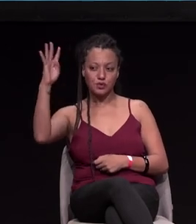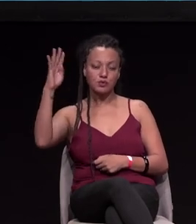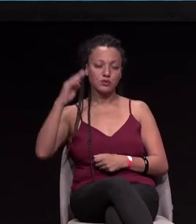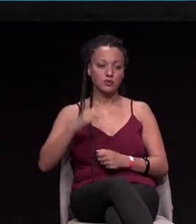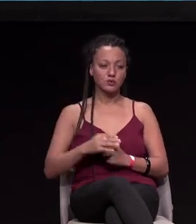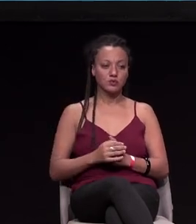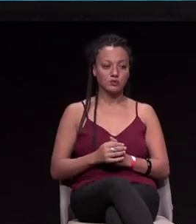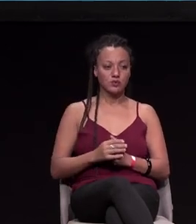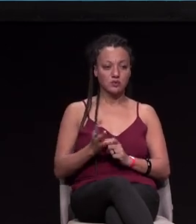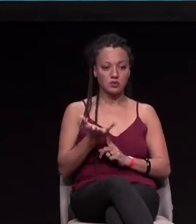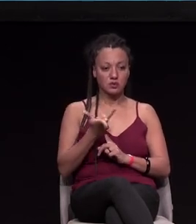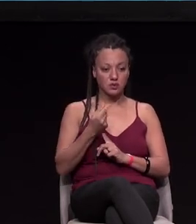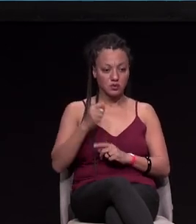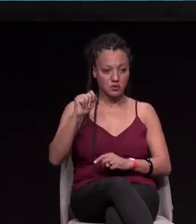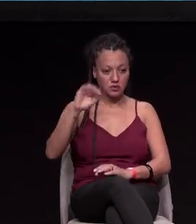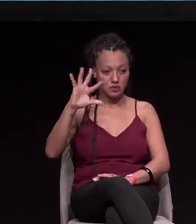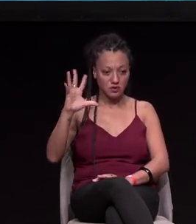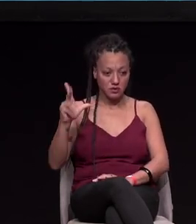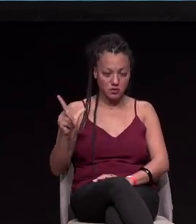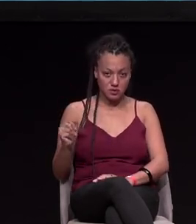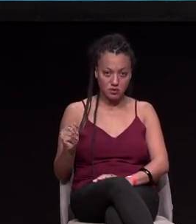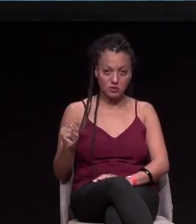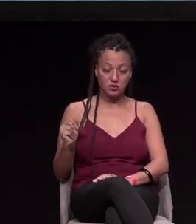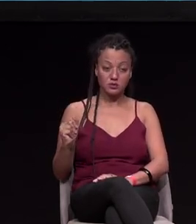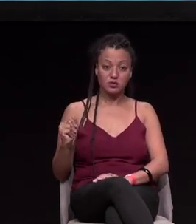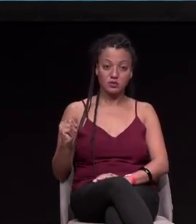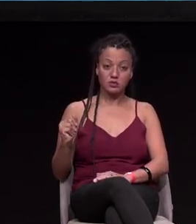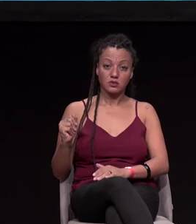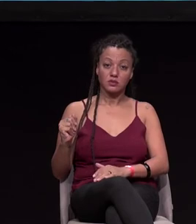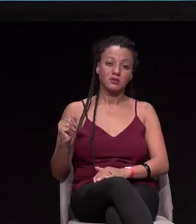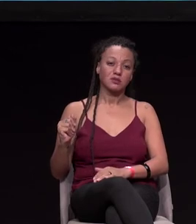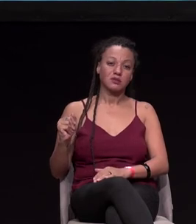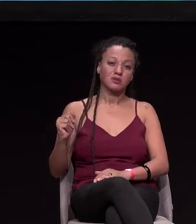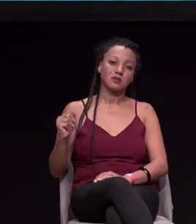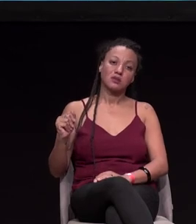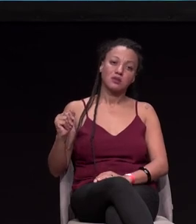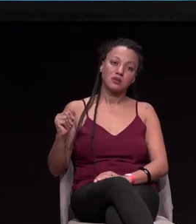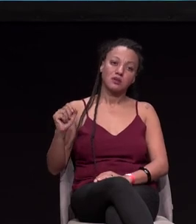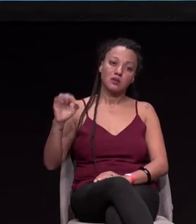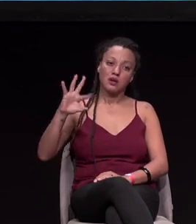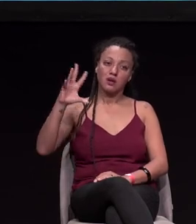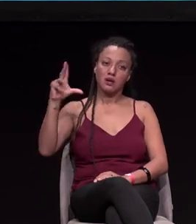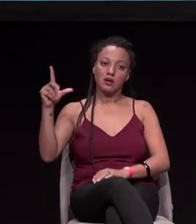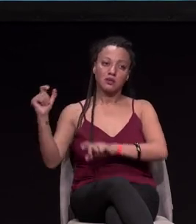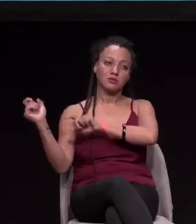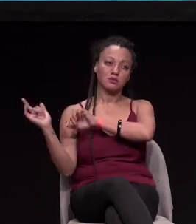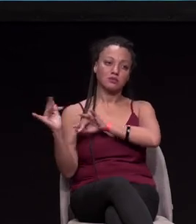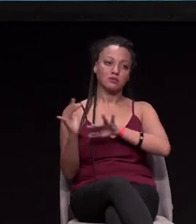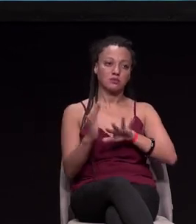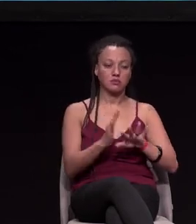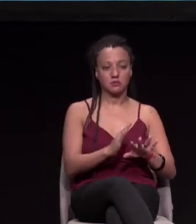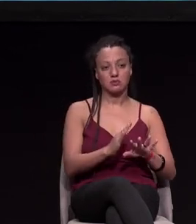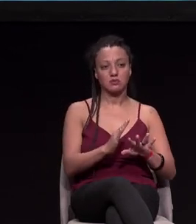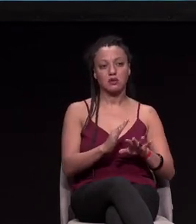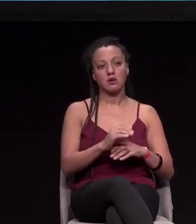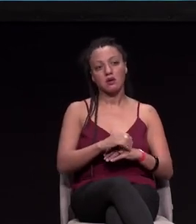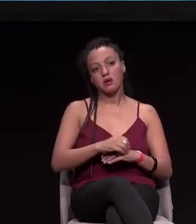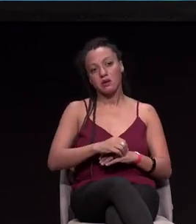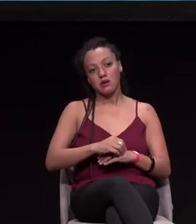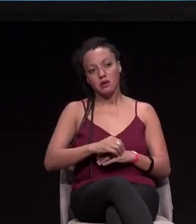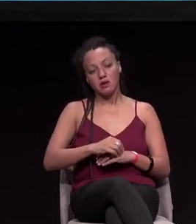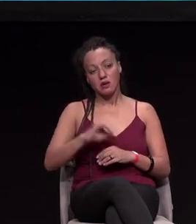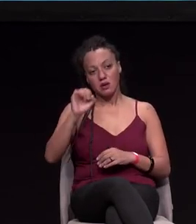princípio da arte africana e aí posteriormente na diáspora da arte afro-brasileira afro-cubana